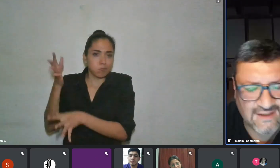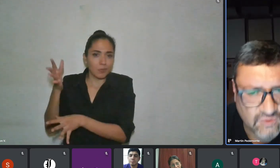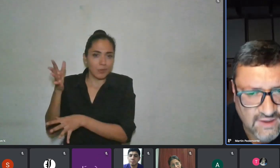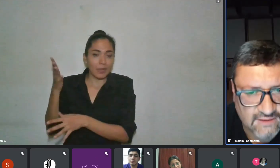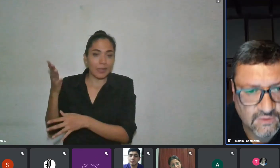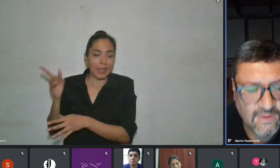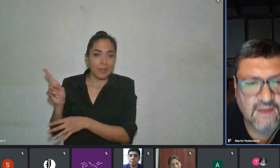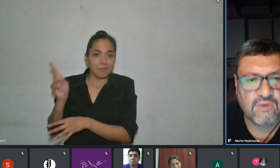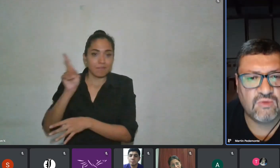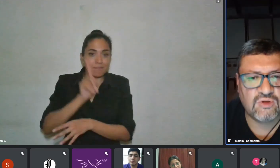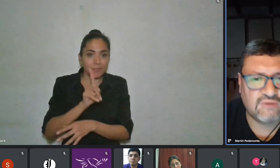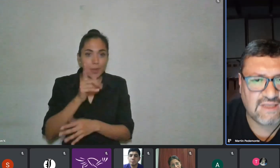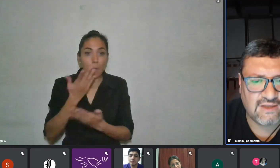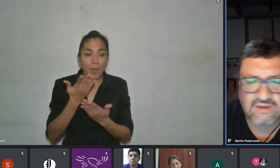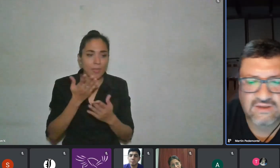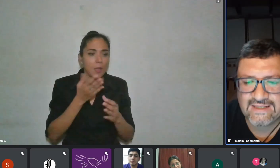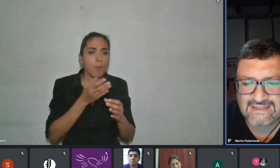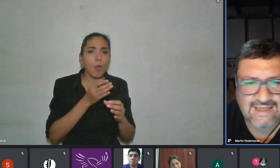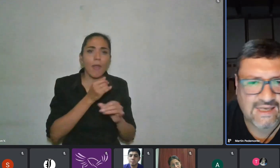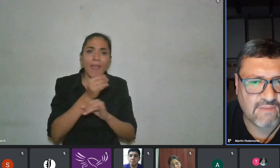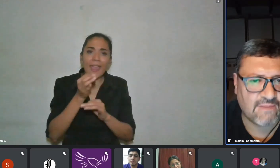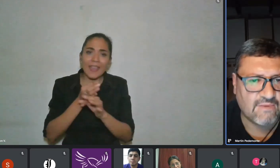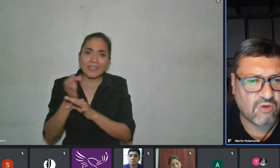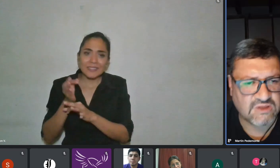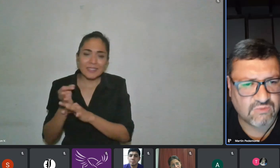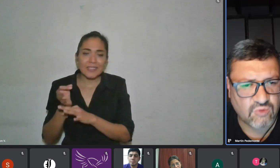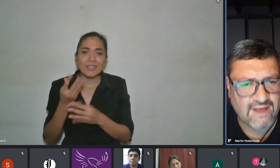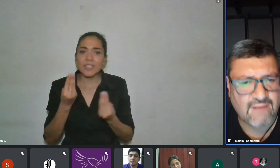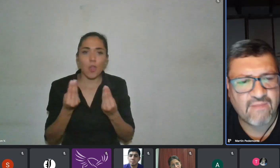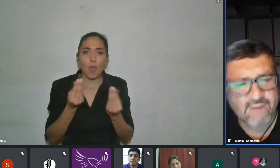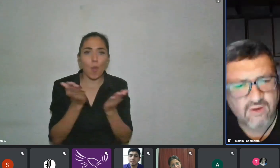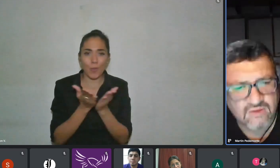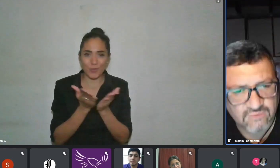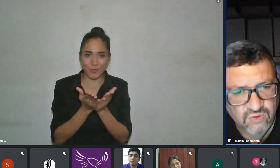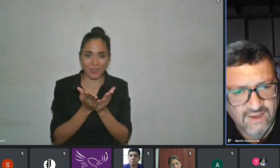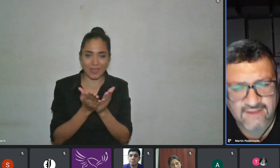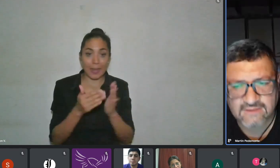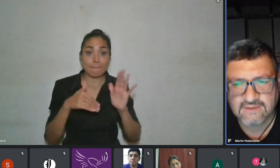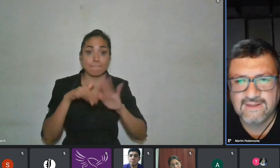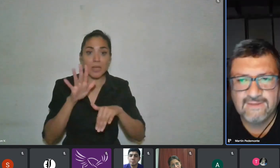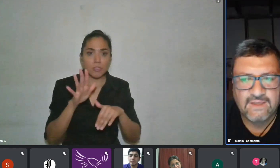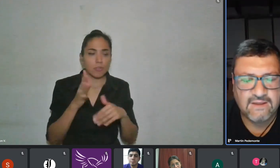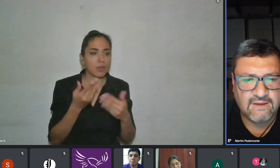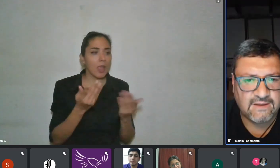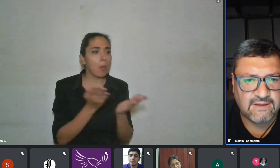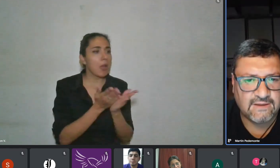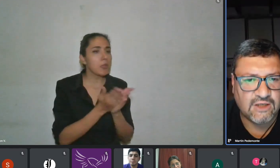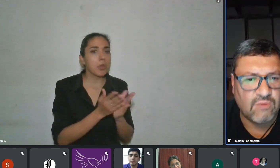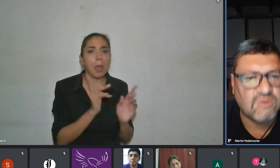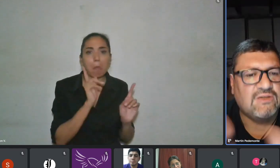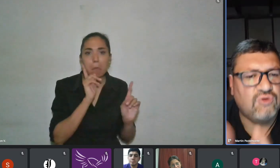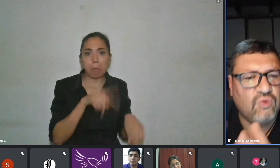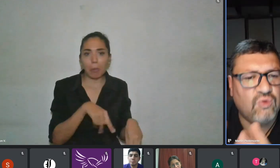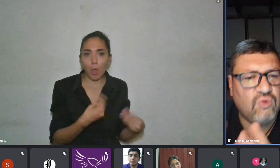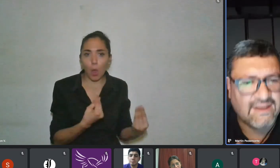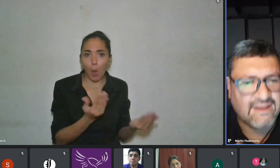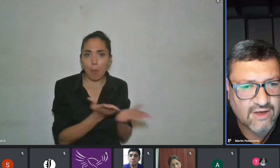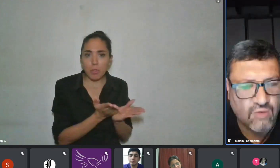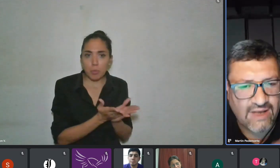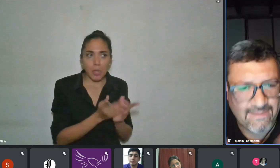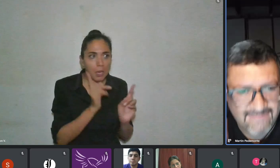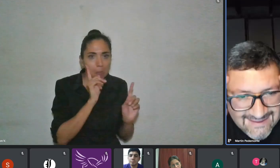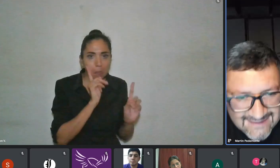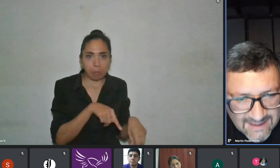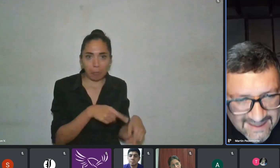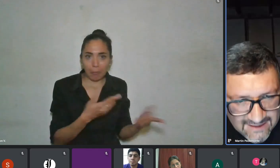ustedes están estudiando, pero muchos de ustedes no saben hacer esquemas conceptuales, mapas conceptuales, de cómo se estudia en